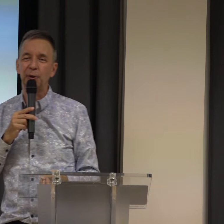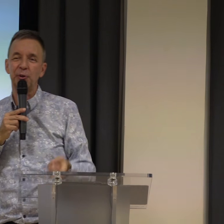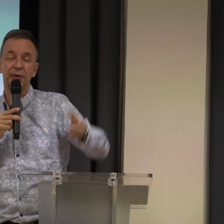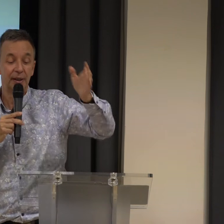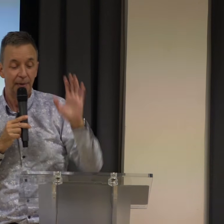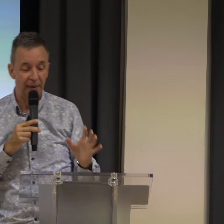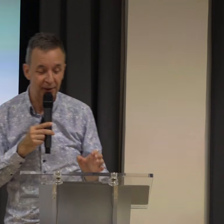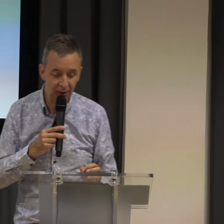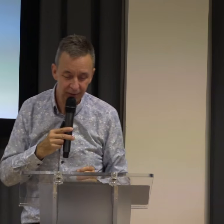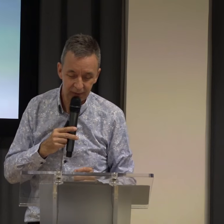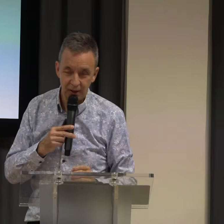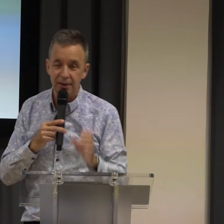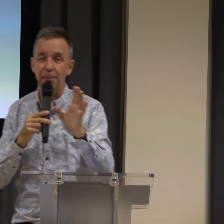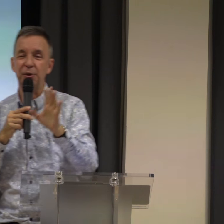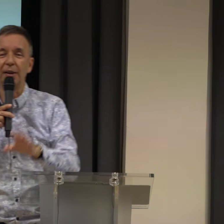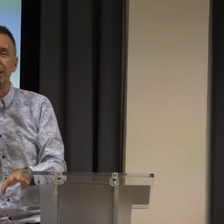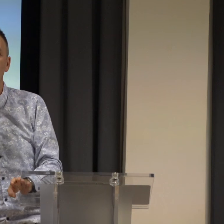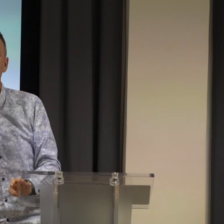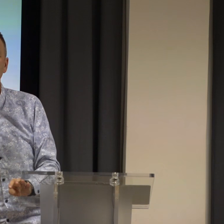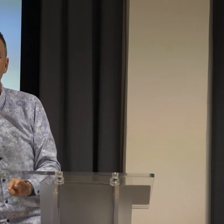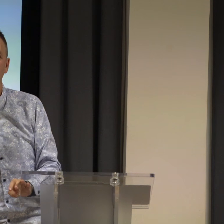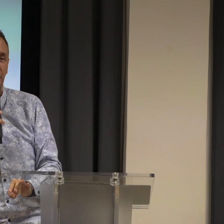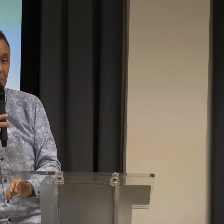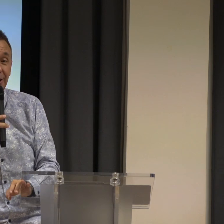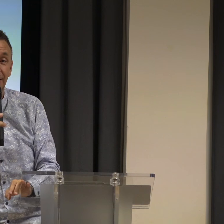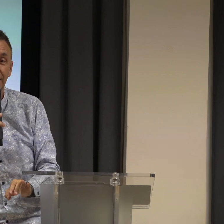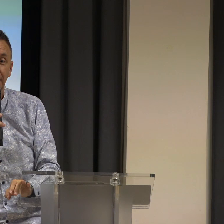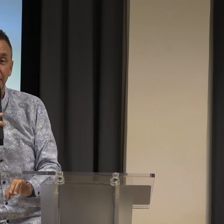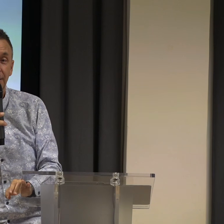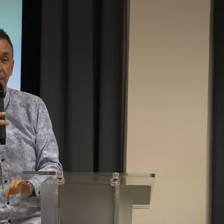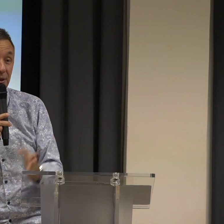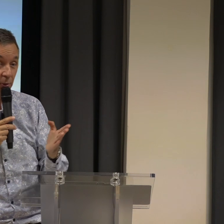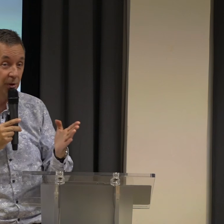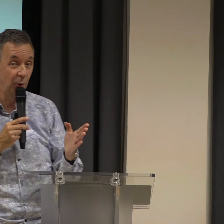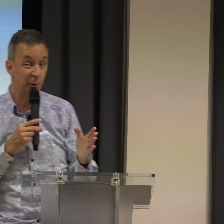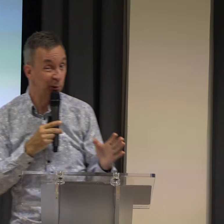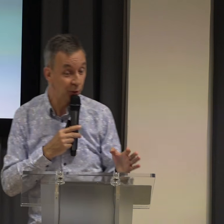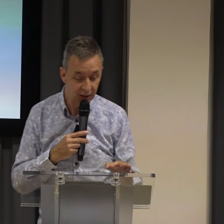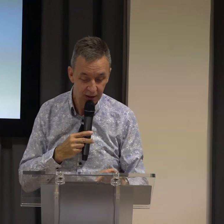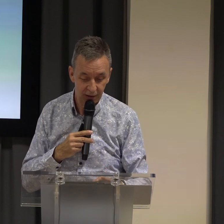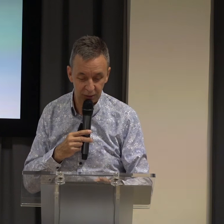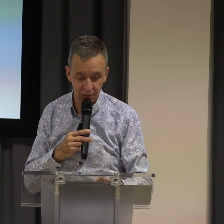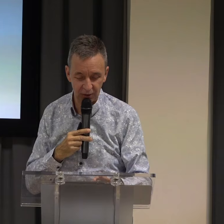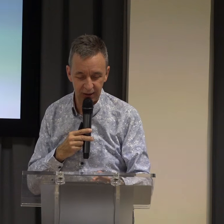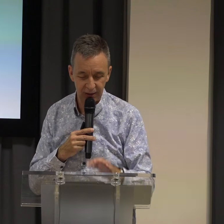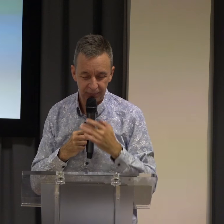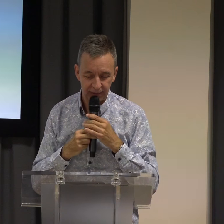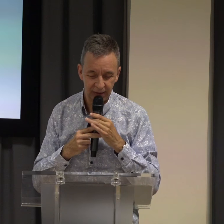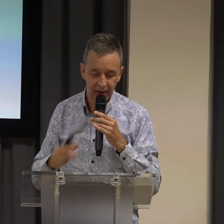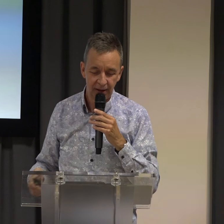de votre santé. Maintenant, ça peut servir aussi pour faire du mal. Parce qu'on peut se droguer avec une